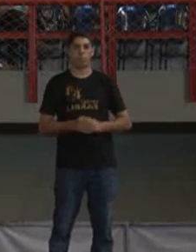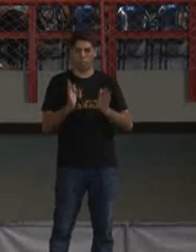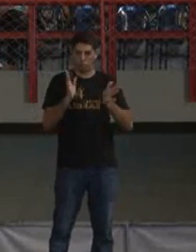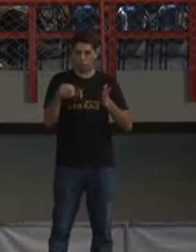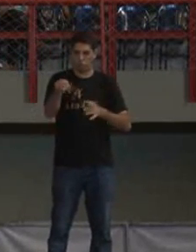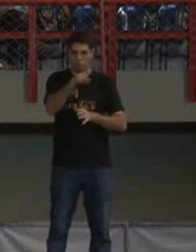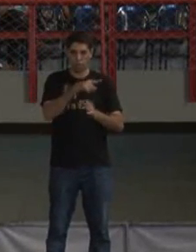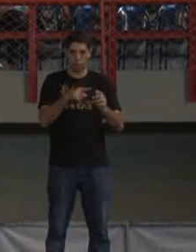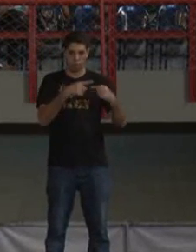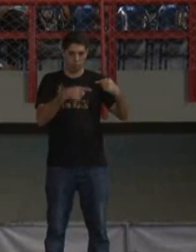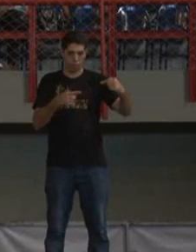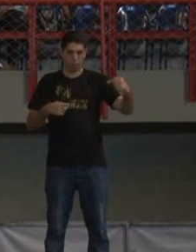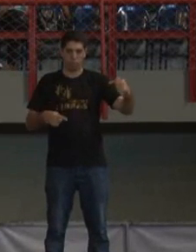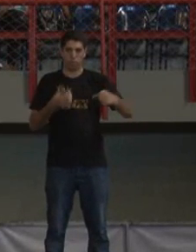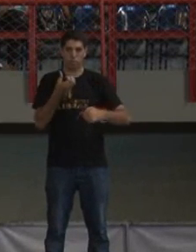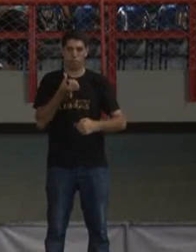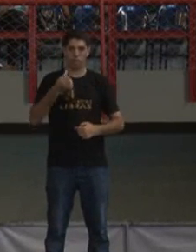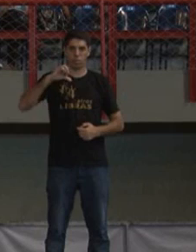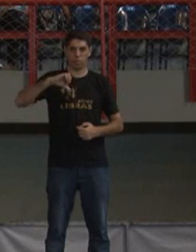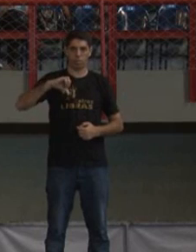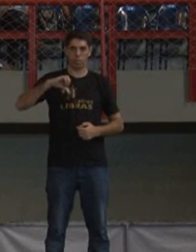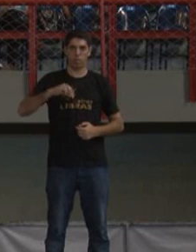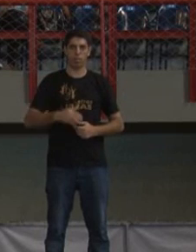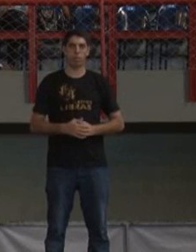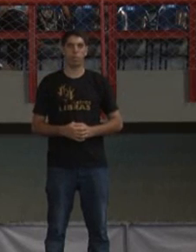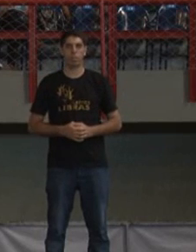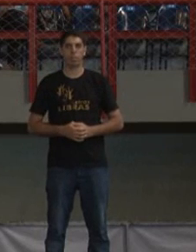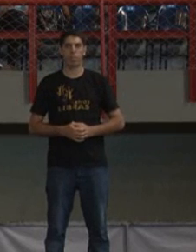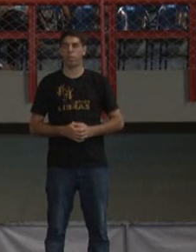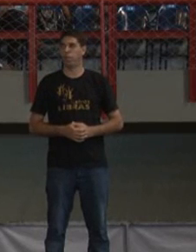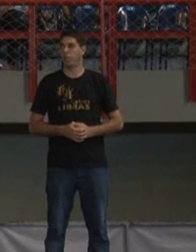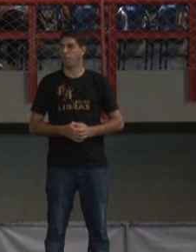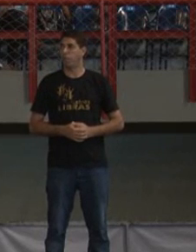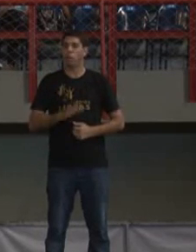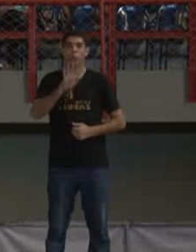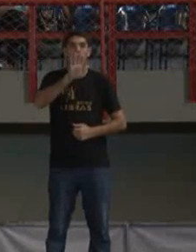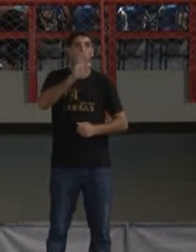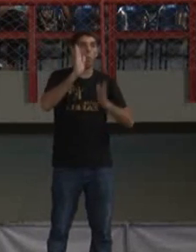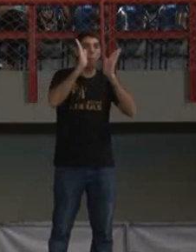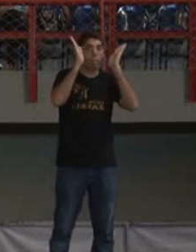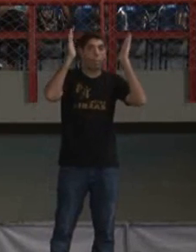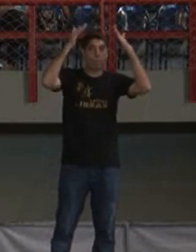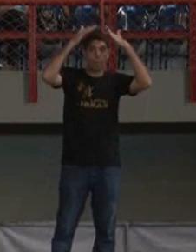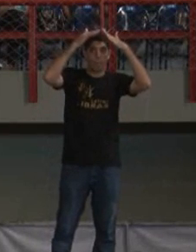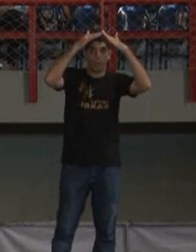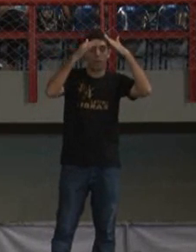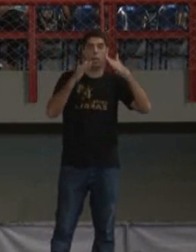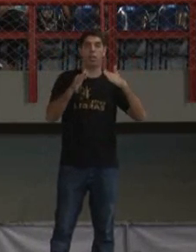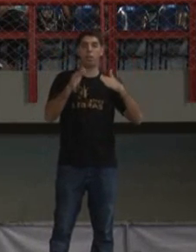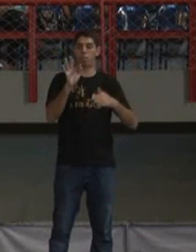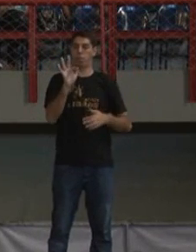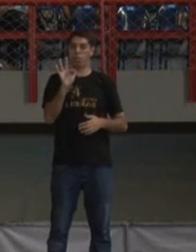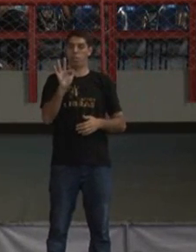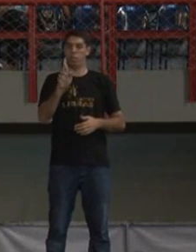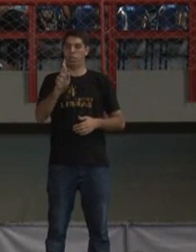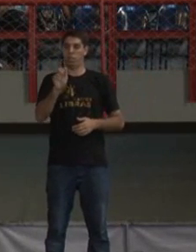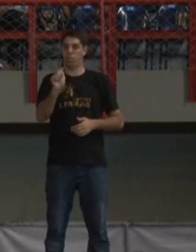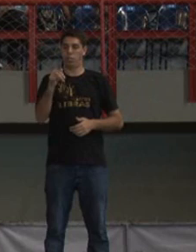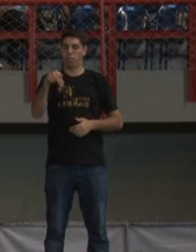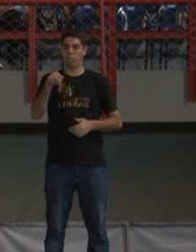página 69, por gentileza. Voltando para cá. Papa Francisco, primeiro Papa fora do